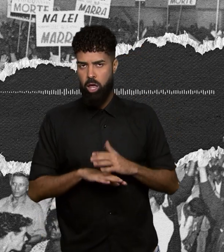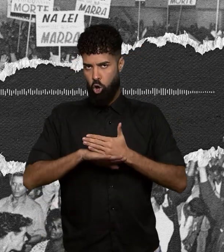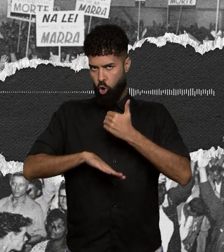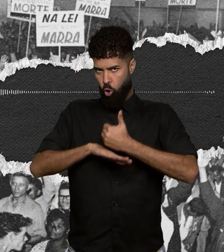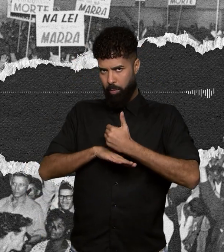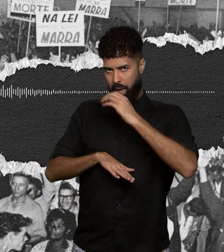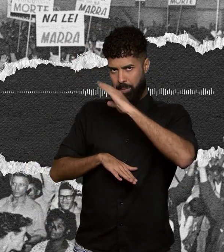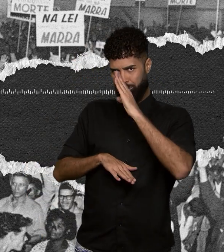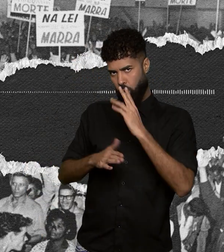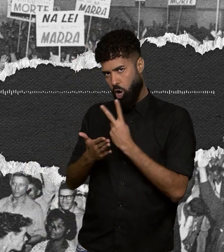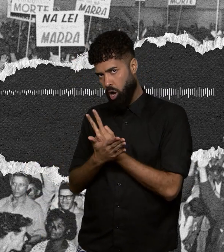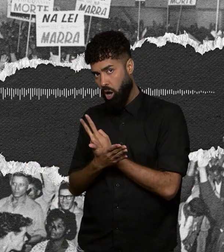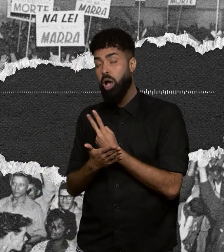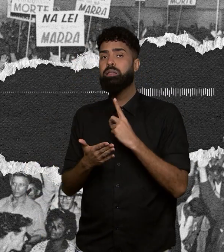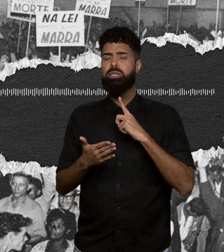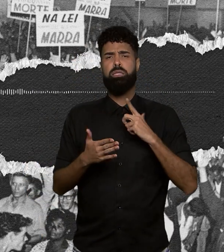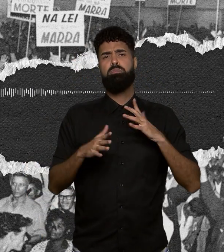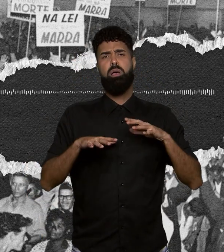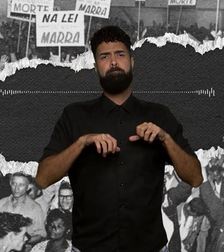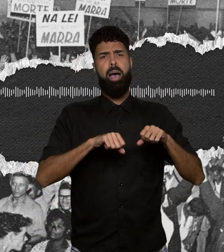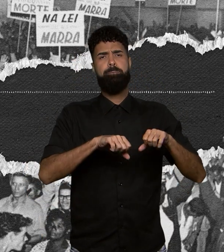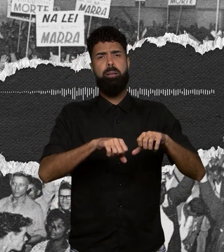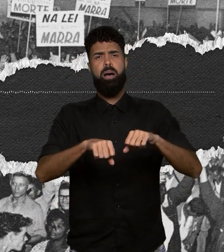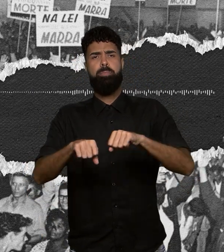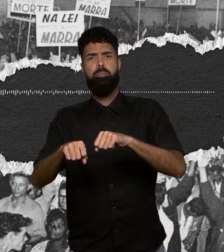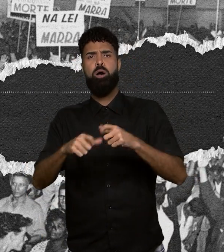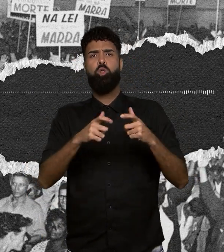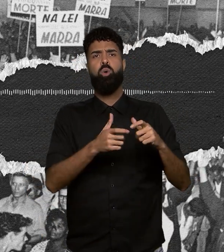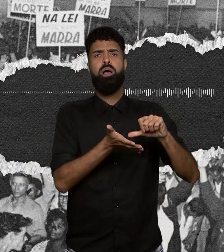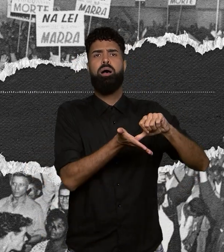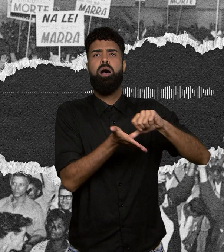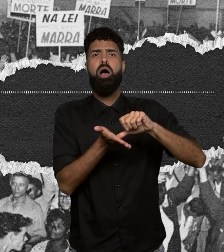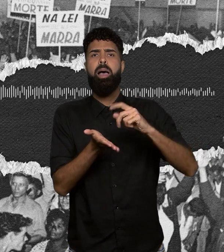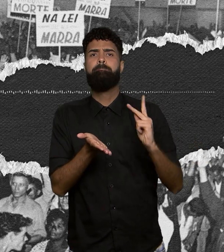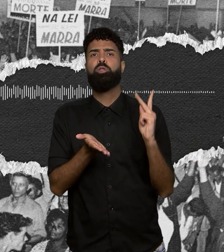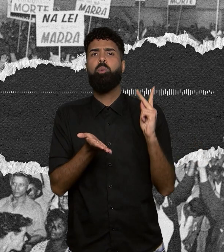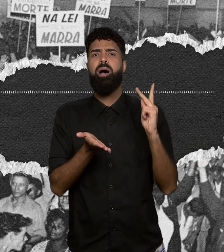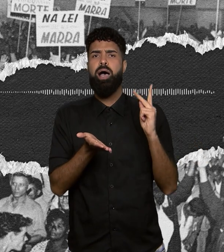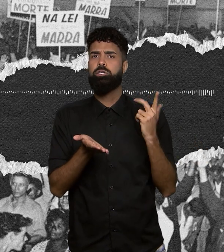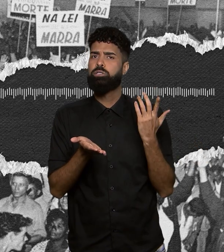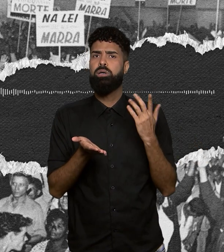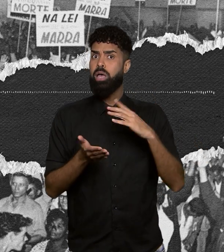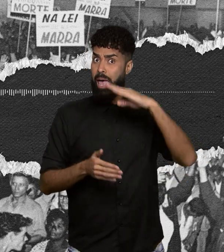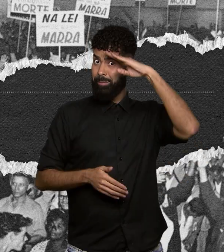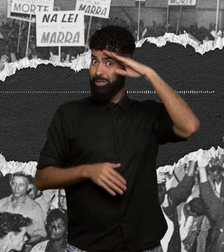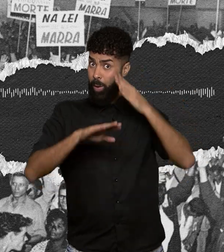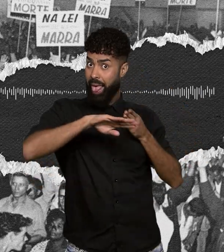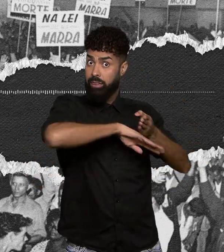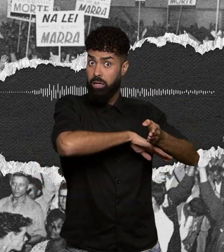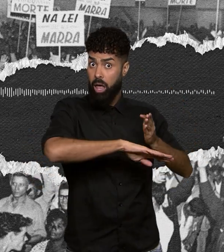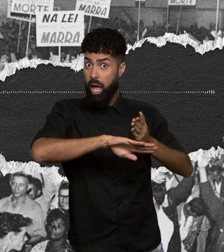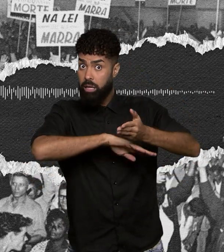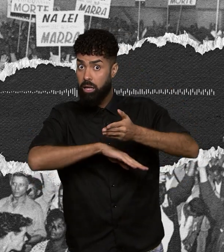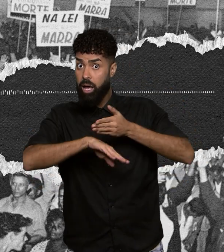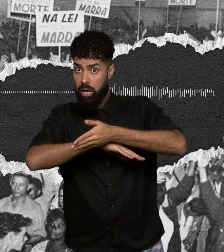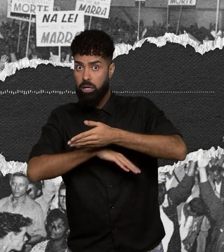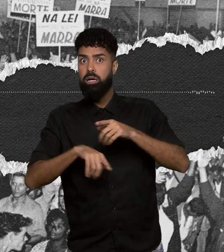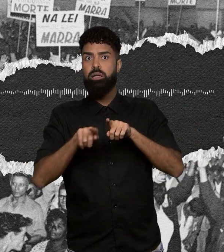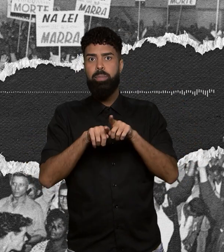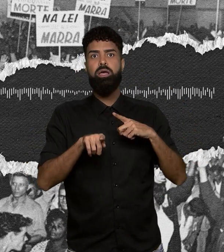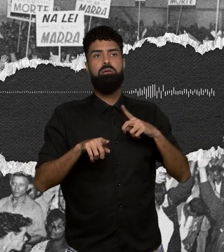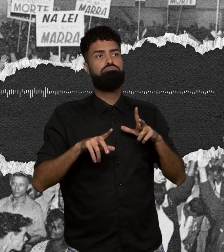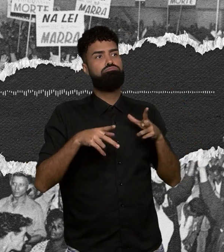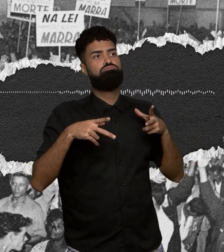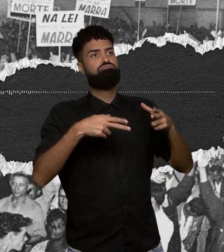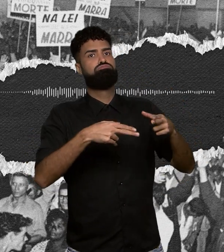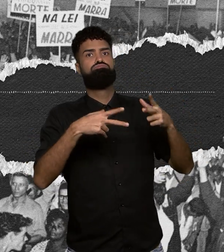há uma ocupação imediata da das unidades da empresa uma uma ocupação das Forças Armadas né seguidas pela intervenção